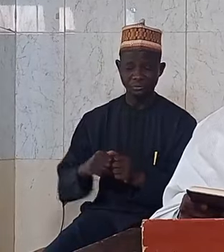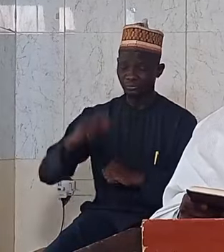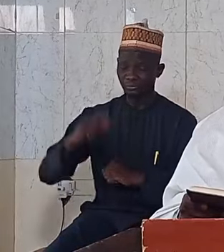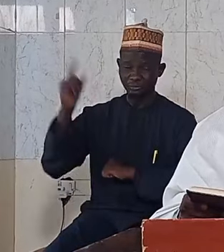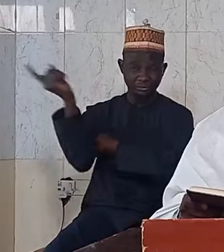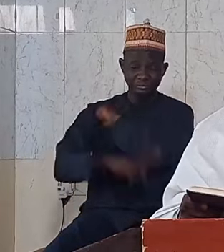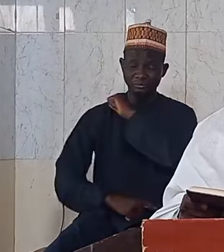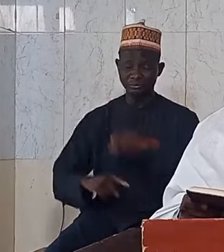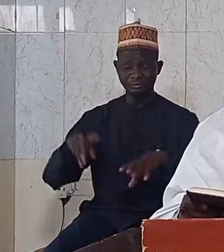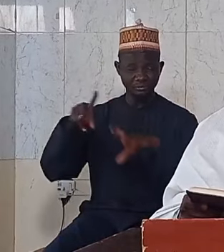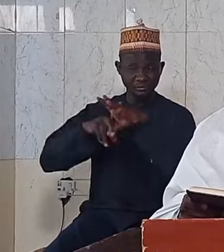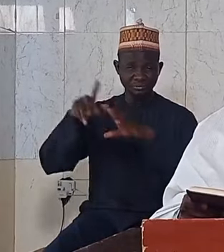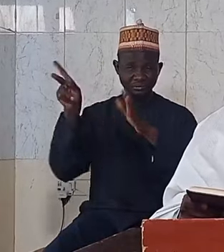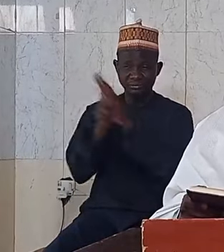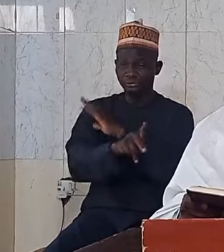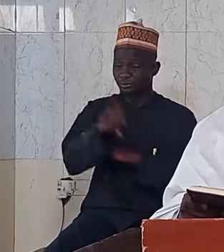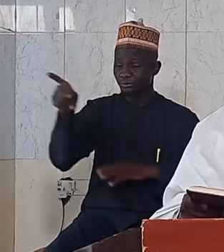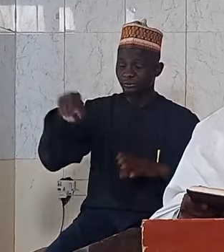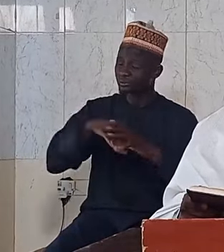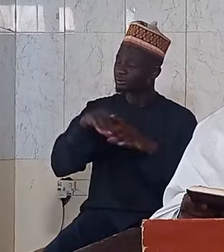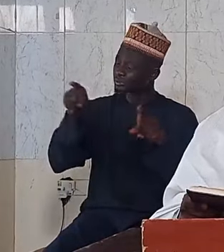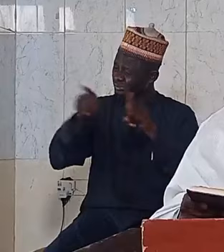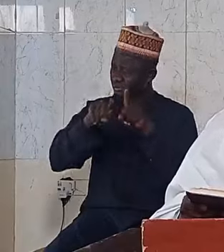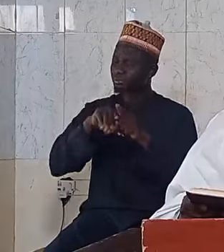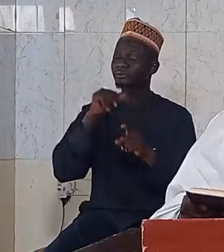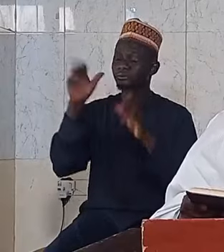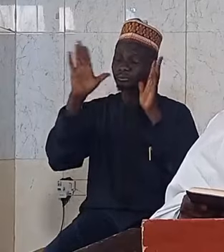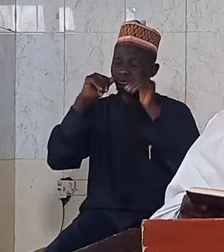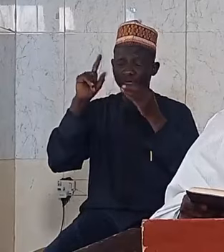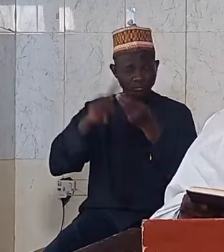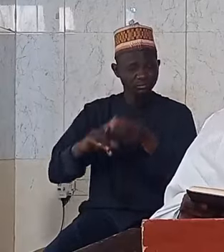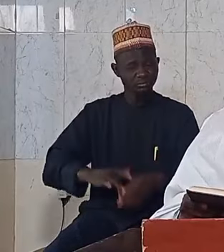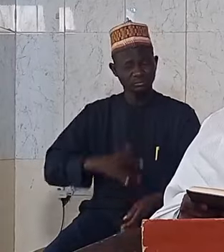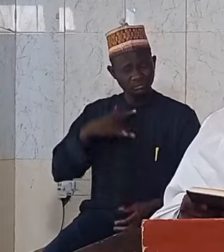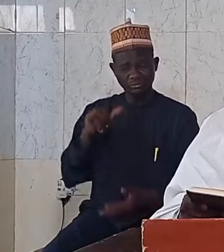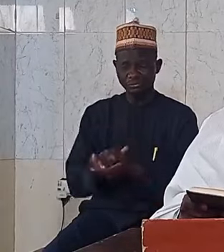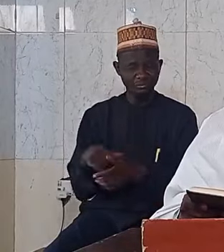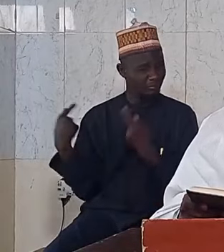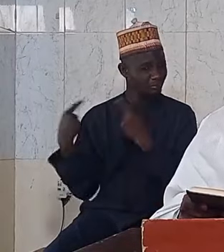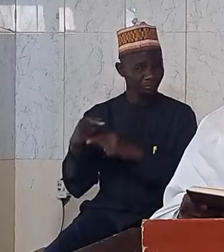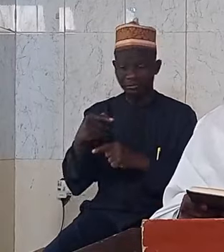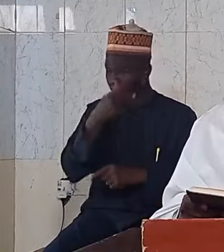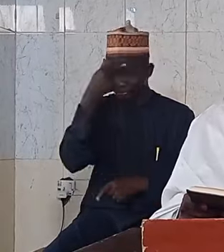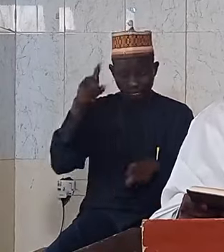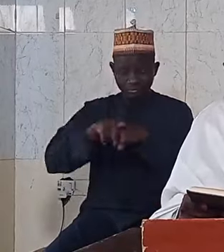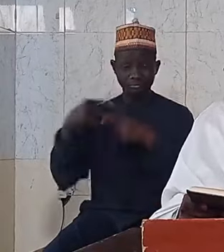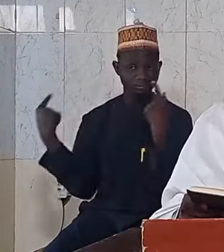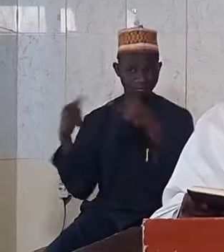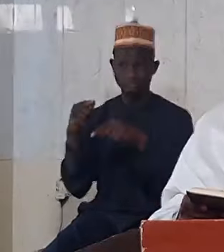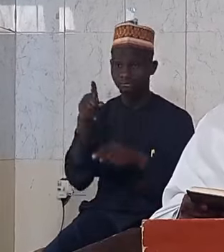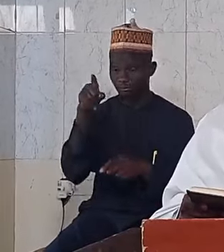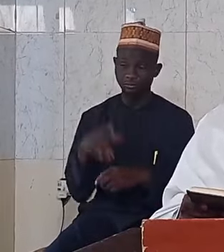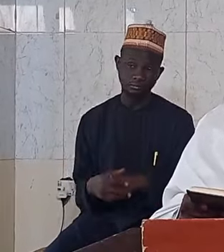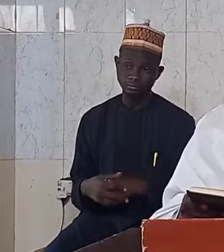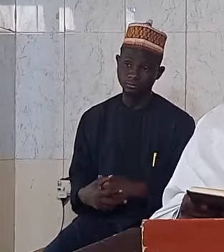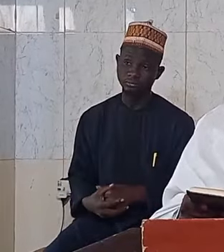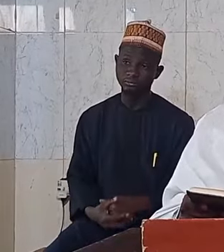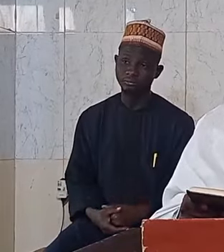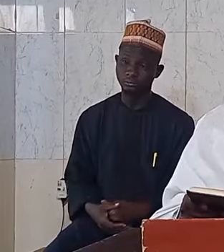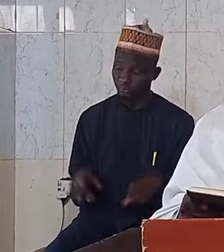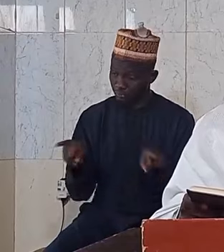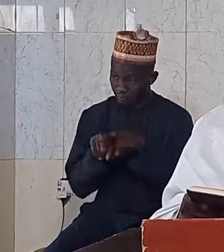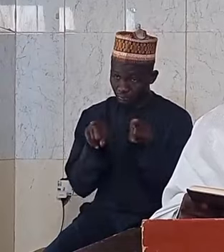muku rauni a wurin yaki fa innahum ya'lamuna suma suna jin radadi kama ta'lamuna kamar yadda kuke jin radadi